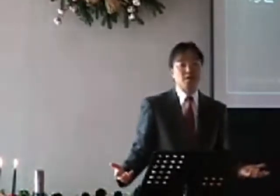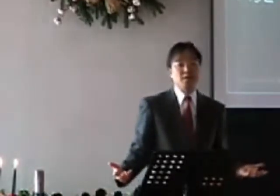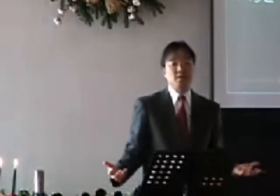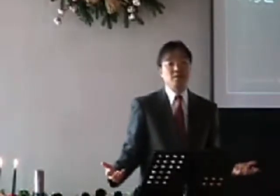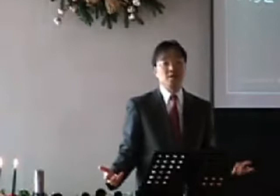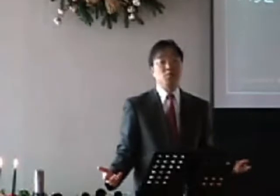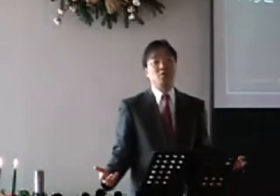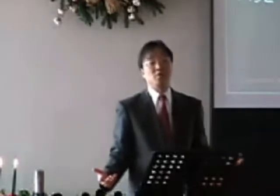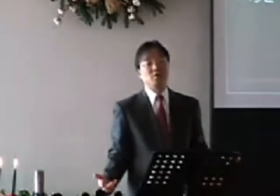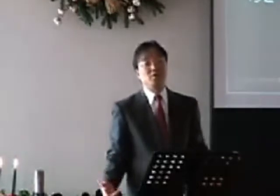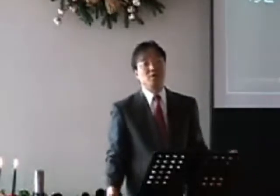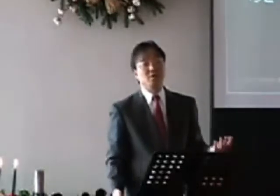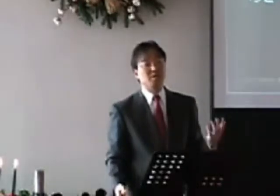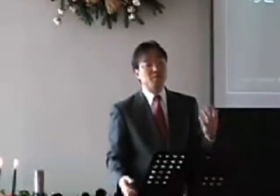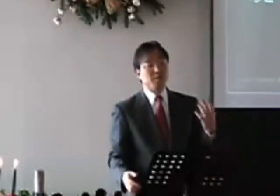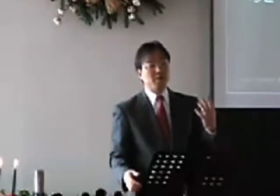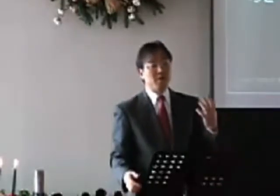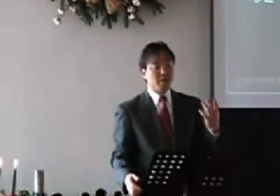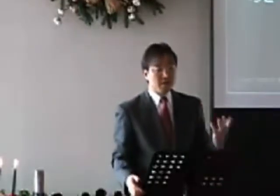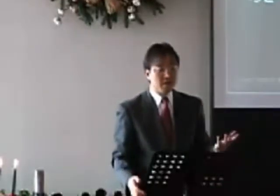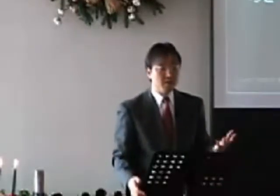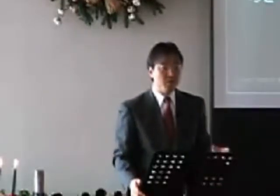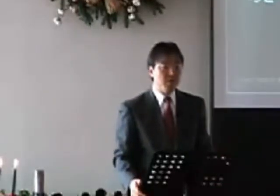んの見つかりを連れてくることもできたんですよ、